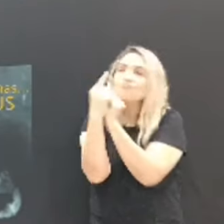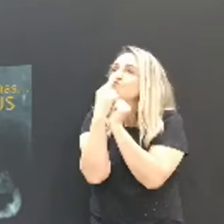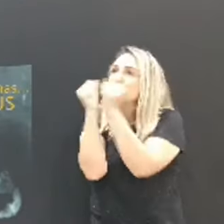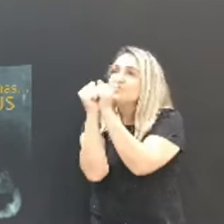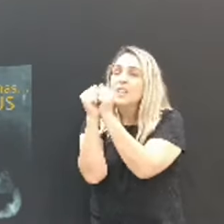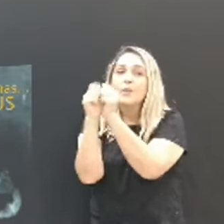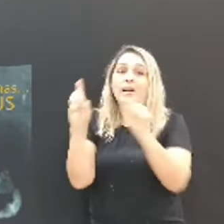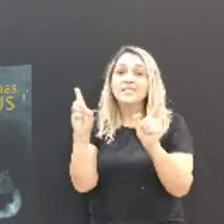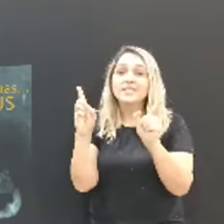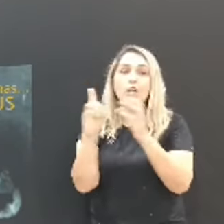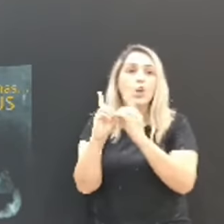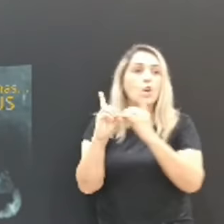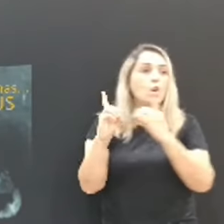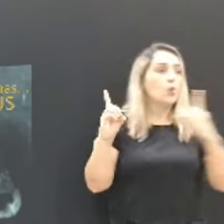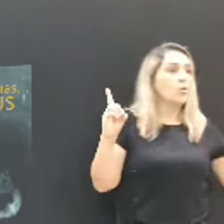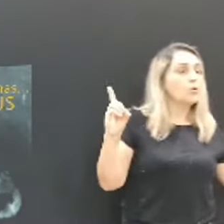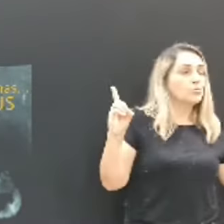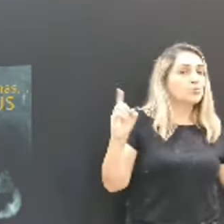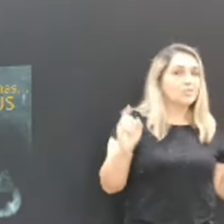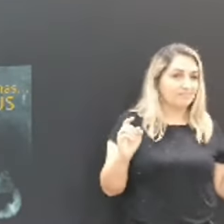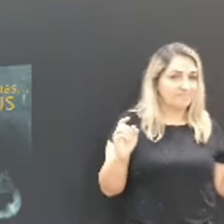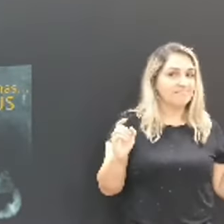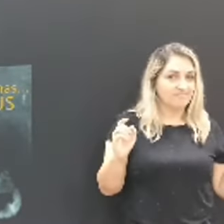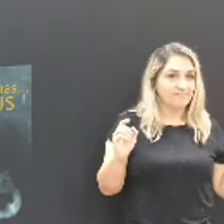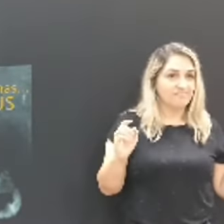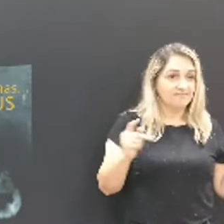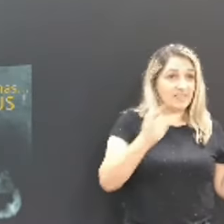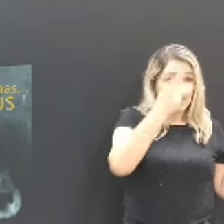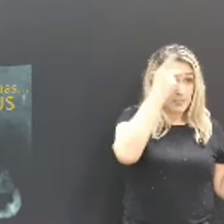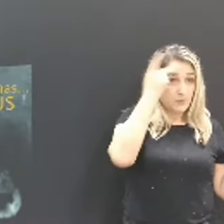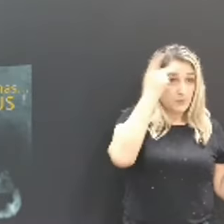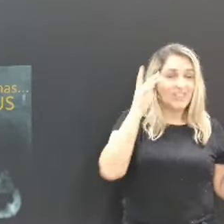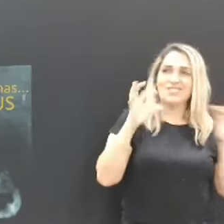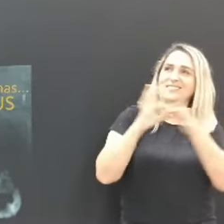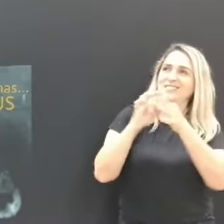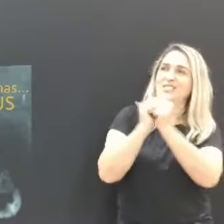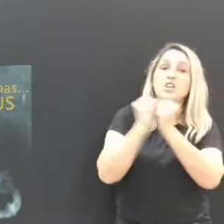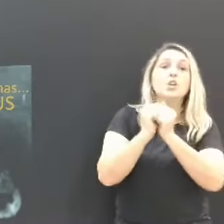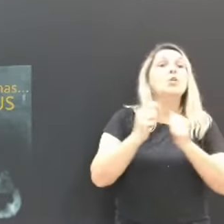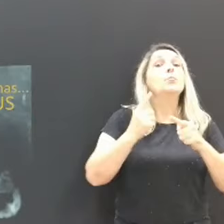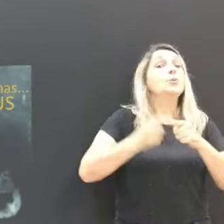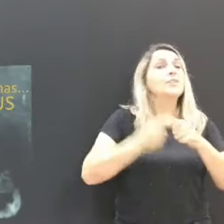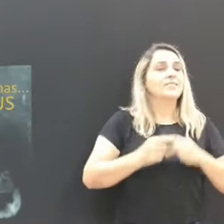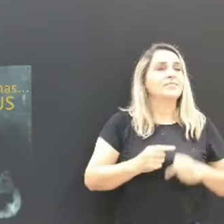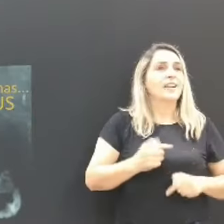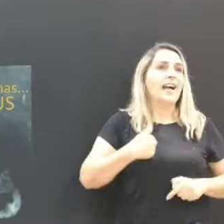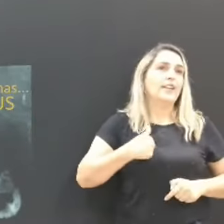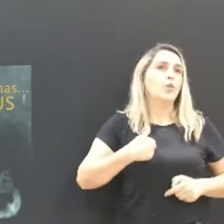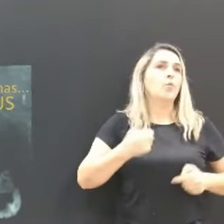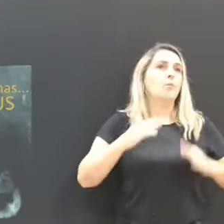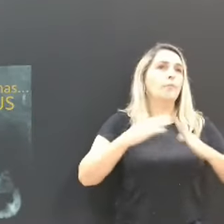de Deus. Às vezes as pessoas elas têm um conceito de que elas estão muito perto de Deus, mas não